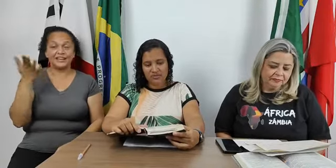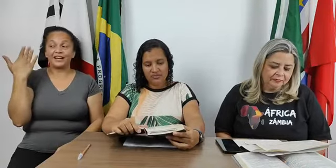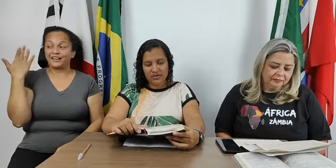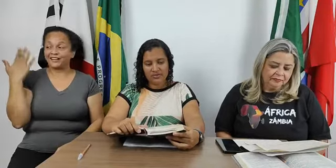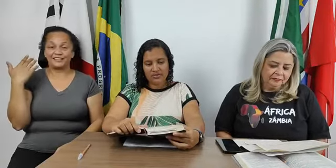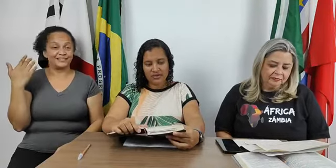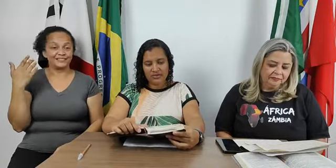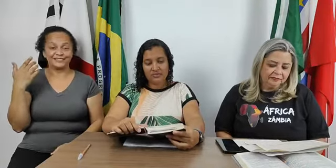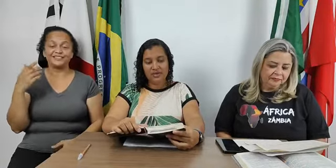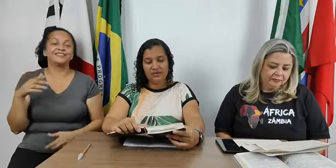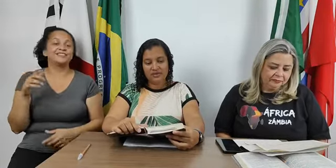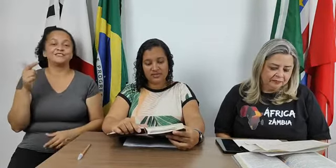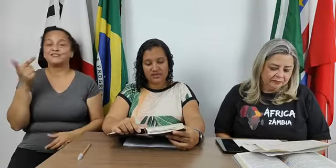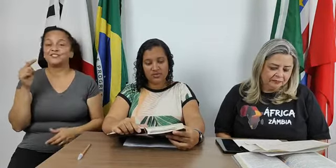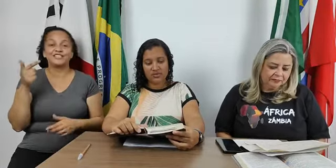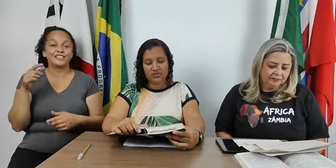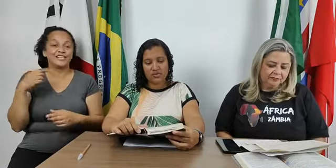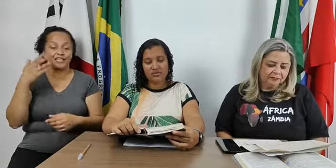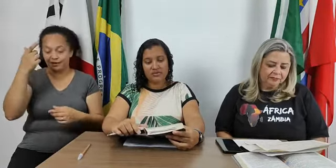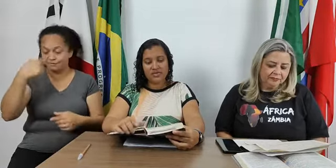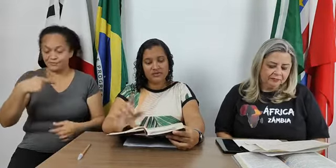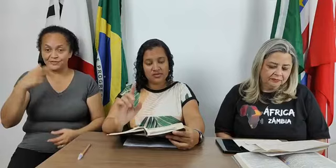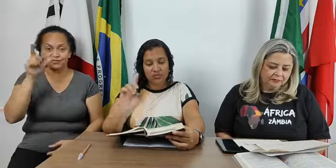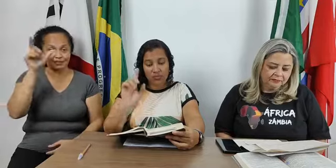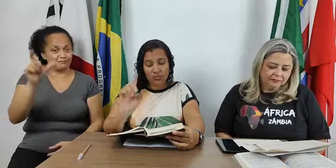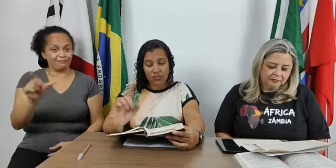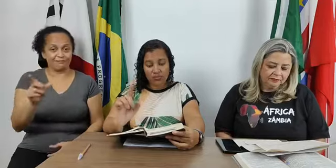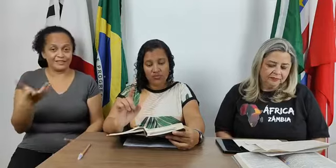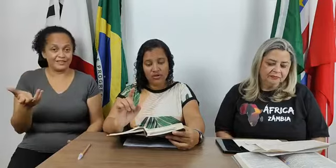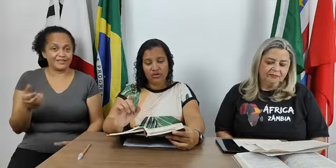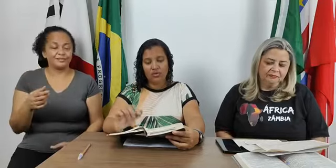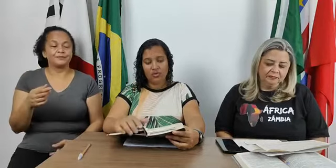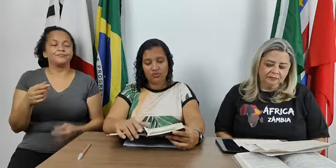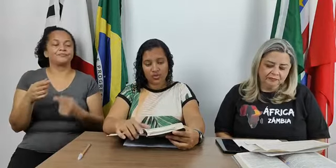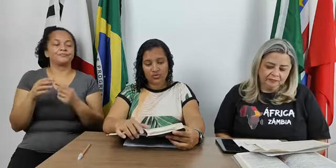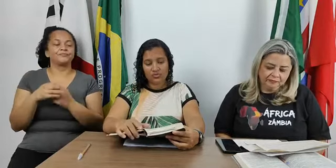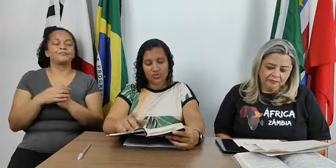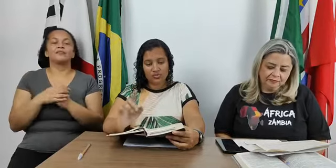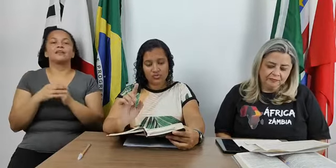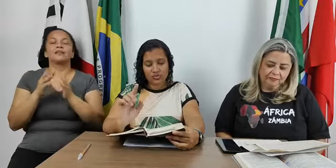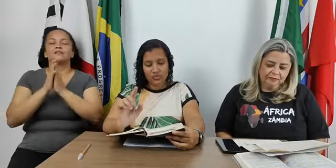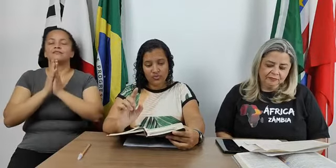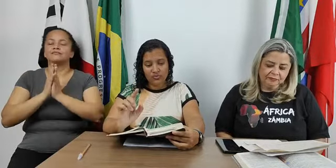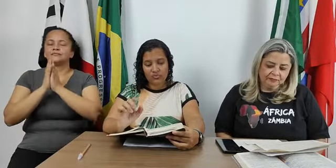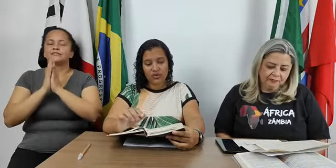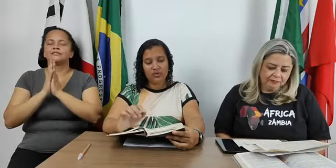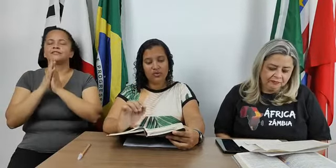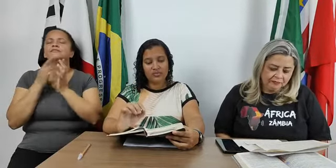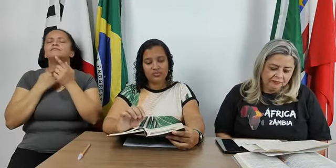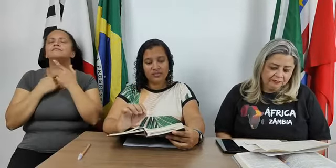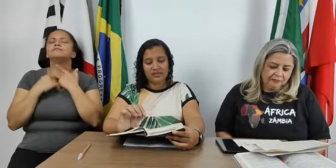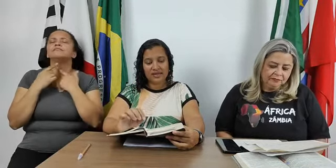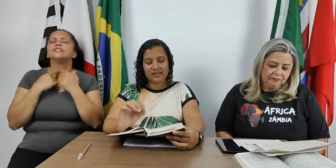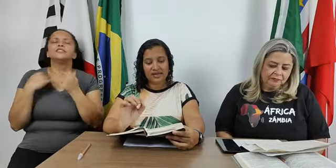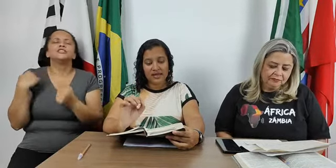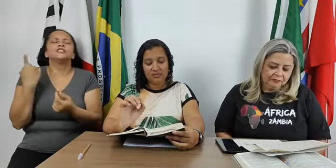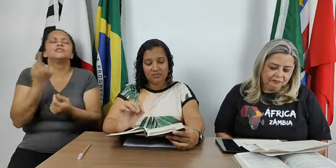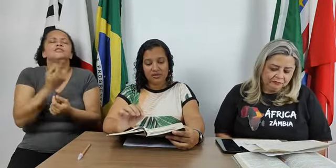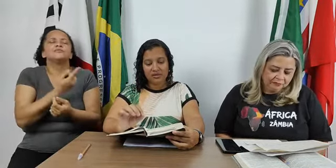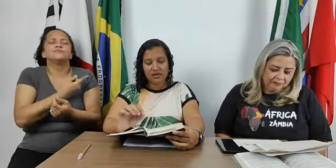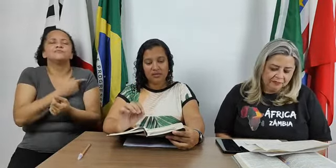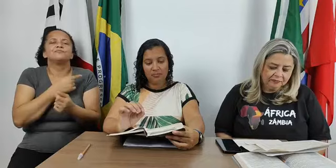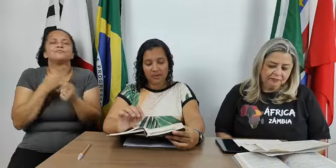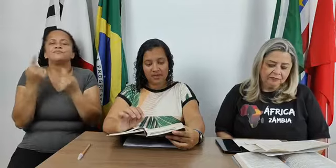existirmos. 23, minha oração é que todos eles sejam um, como nós somos um, como tu estás